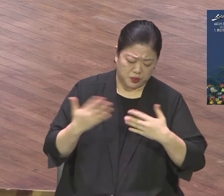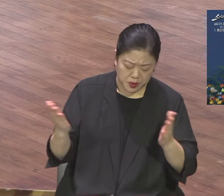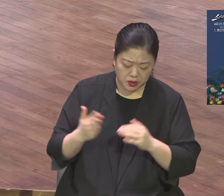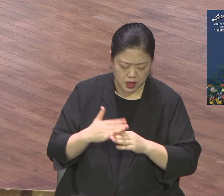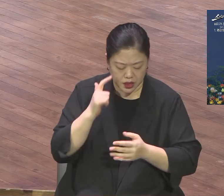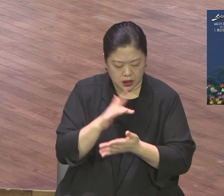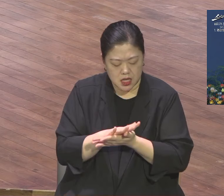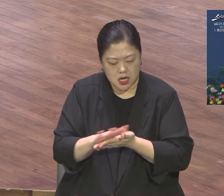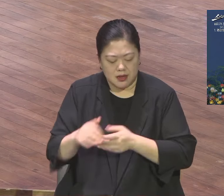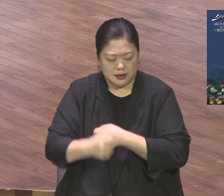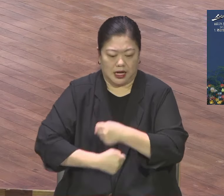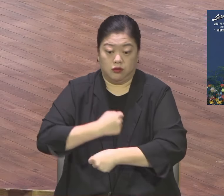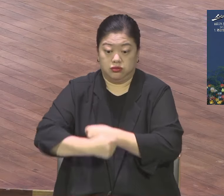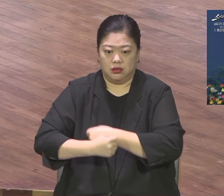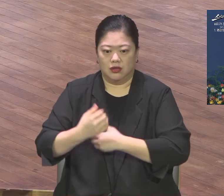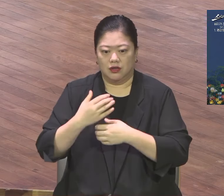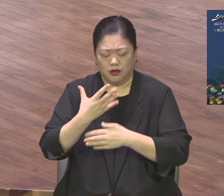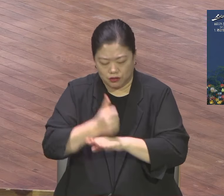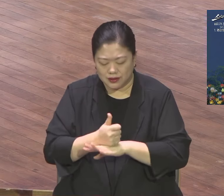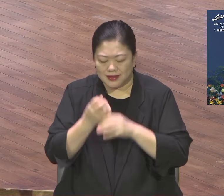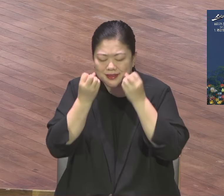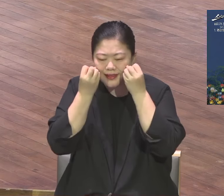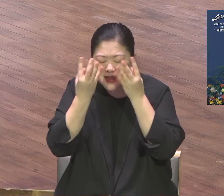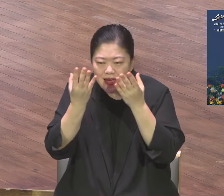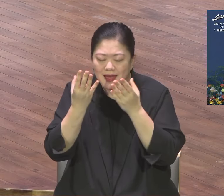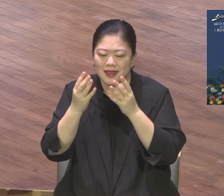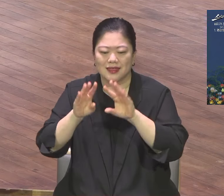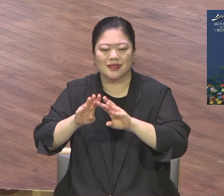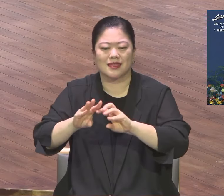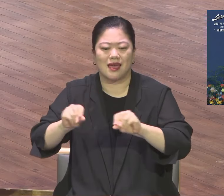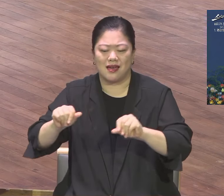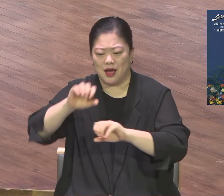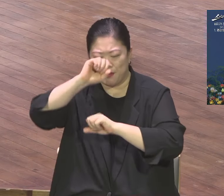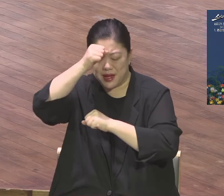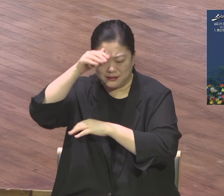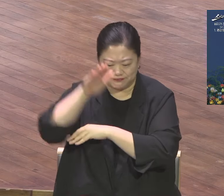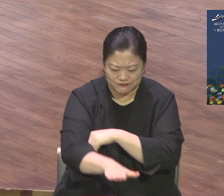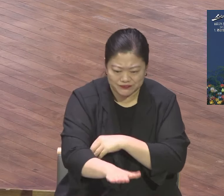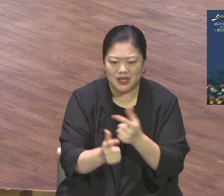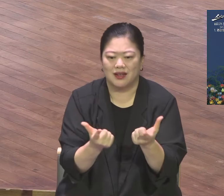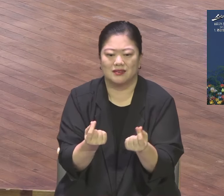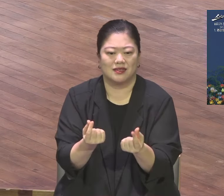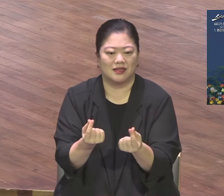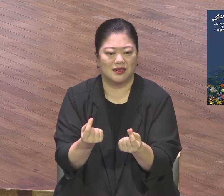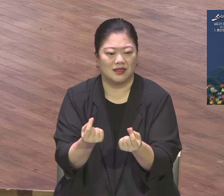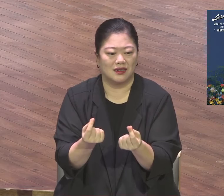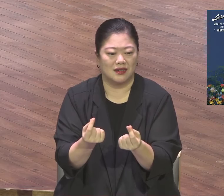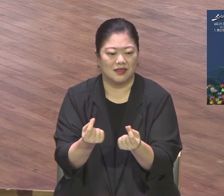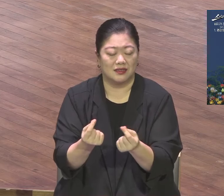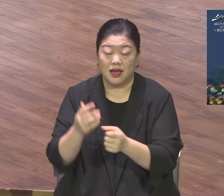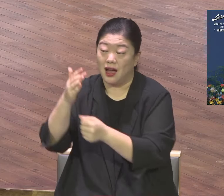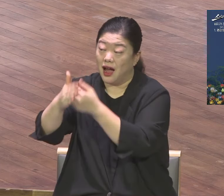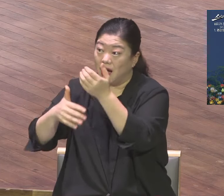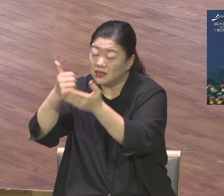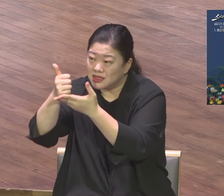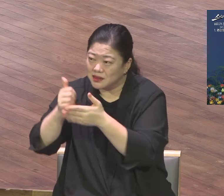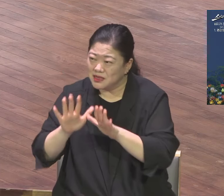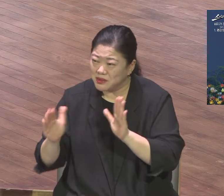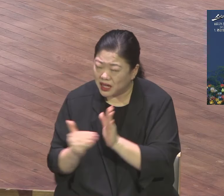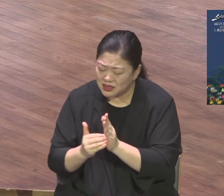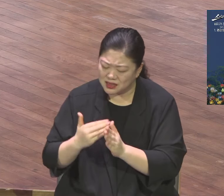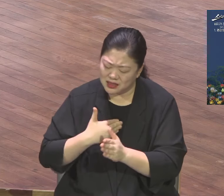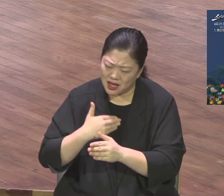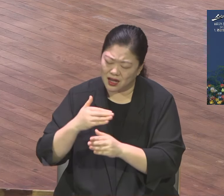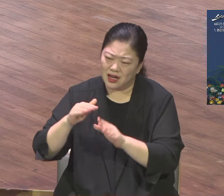날은요, 하나님께서 유다 백성들을 회복시키는 날, 회복시키는 날, 하나님께서 친히 그